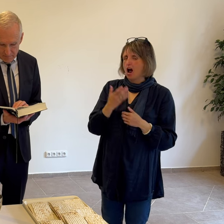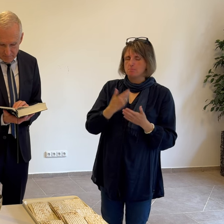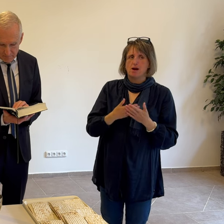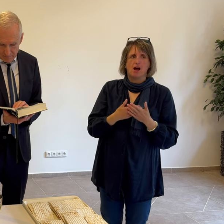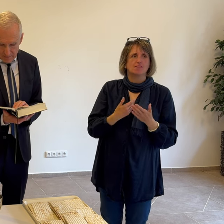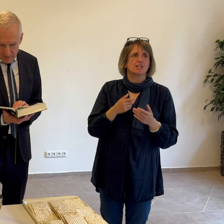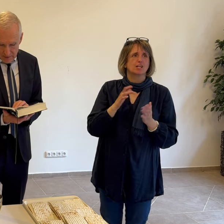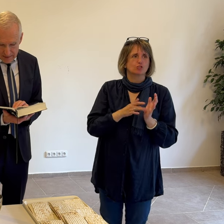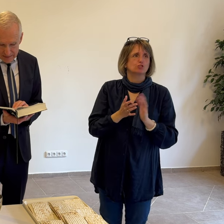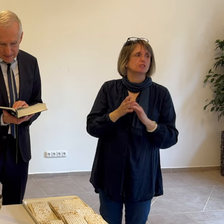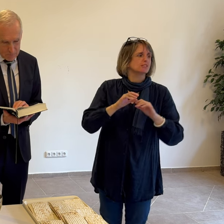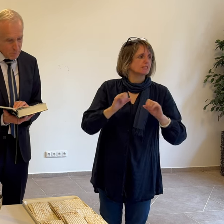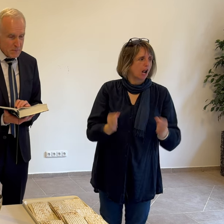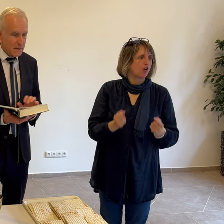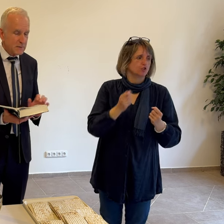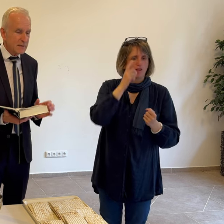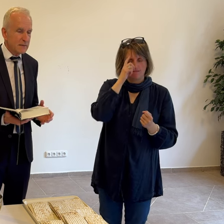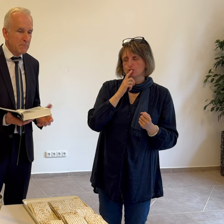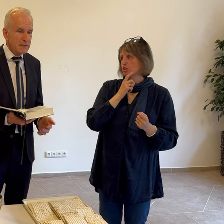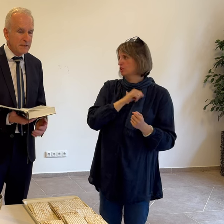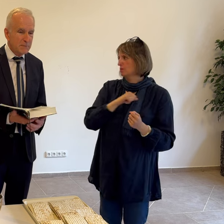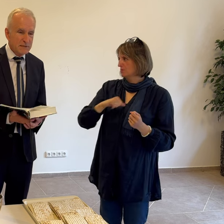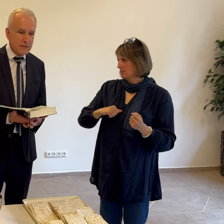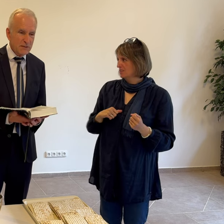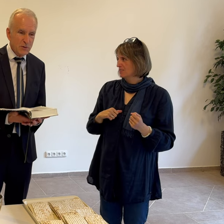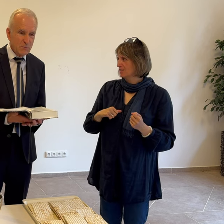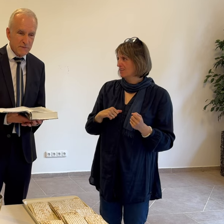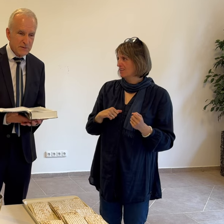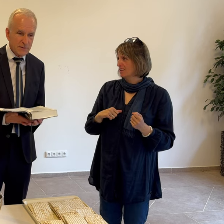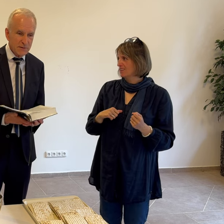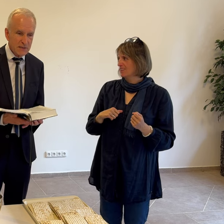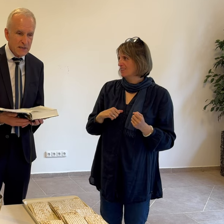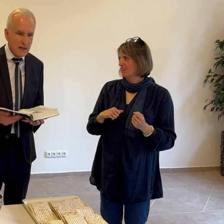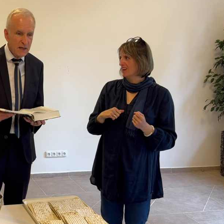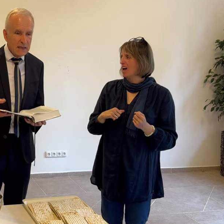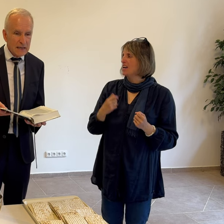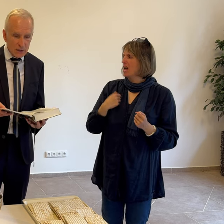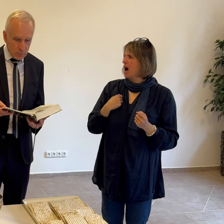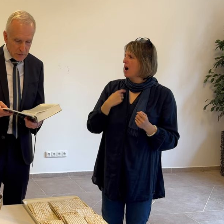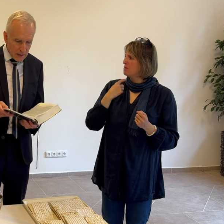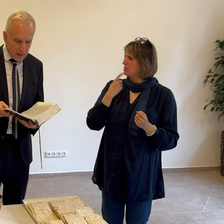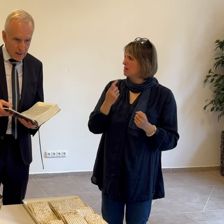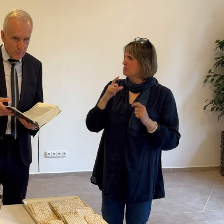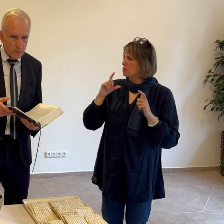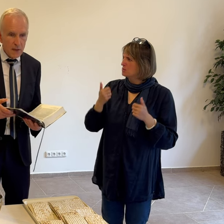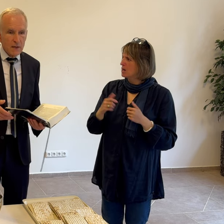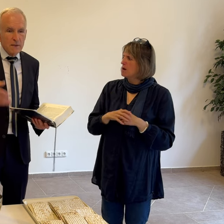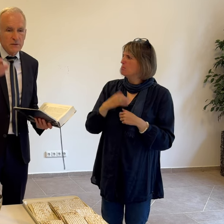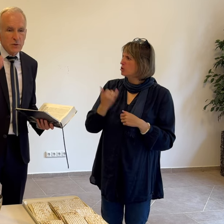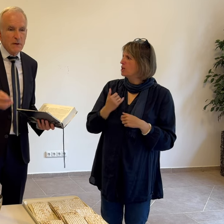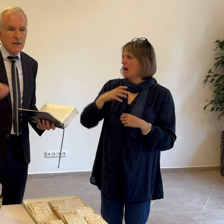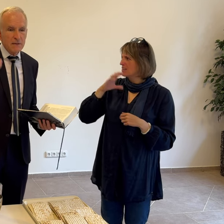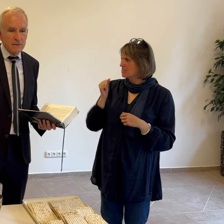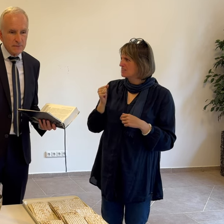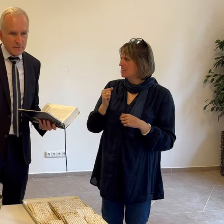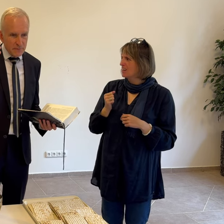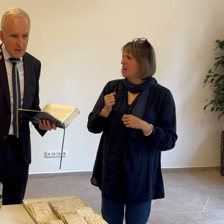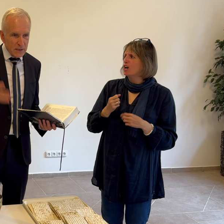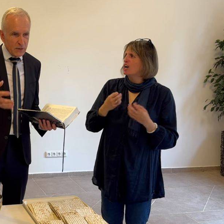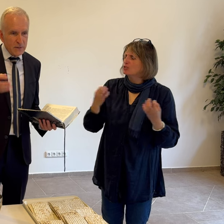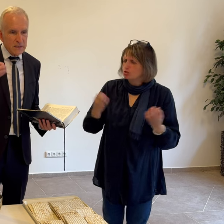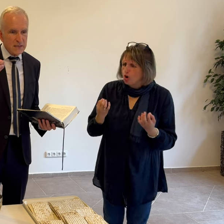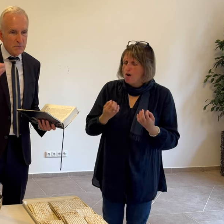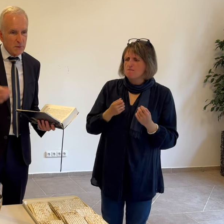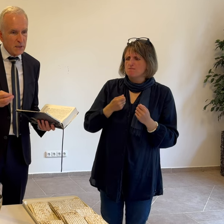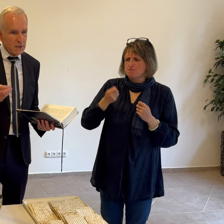páně a já jsem Vzpomínám si jak jsem v bánský Bystřici jednomu profesorovi říkal já to pořád nechápu co mají